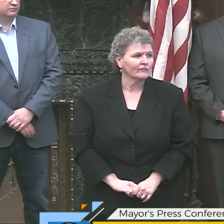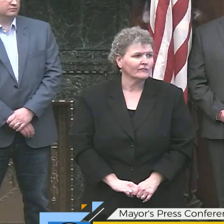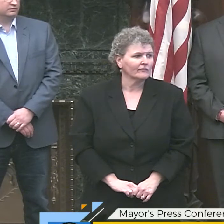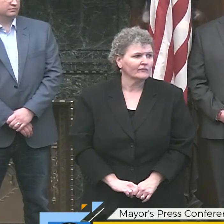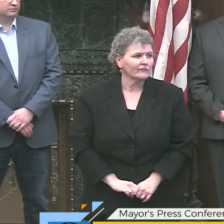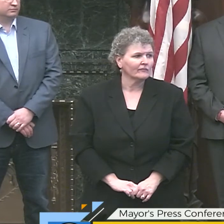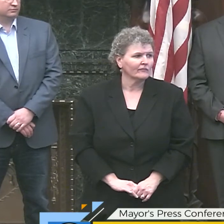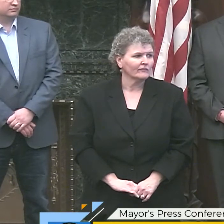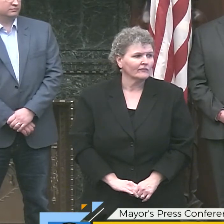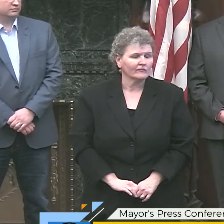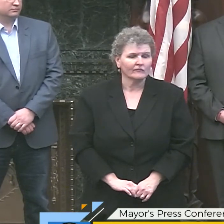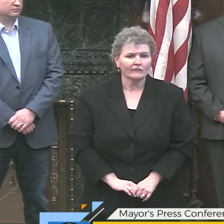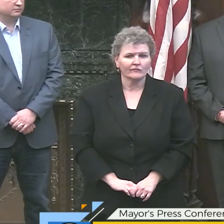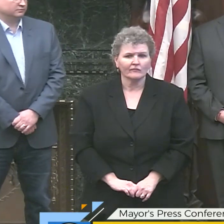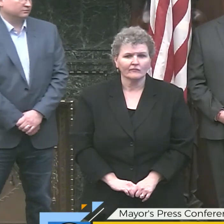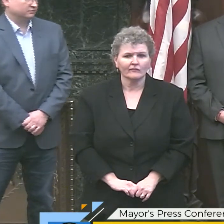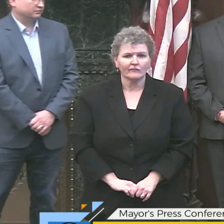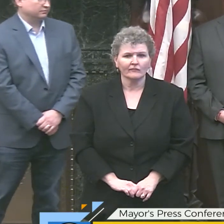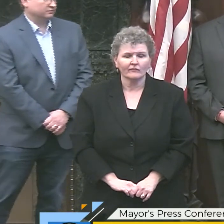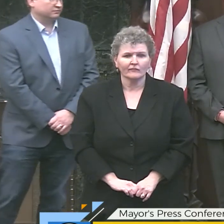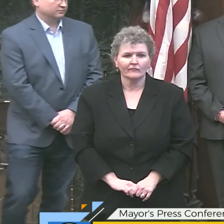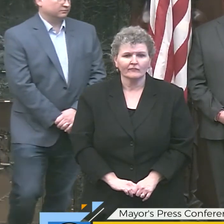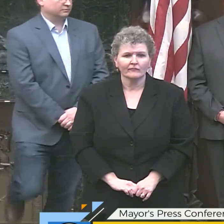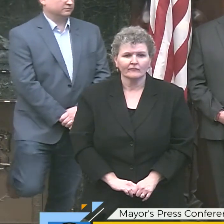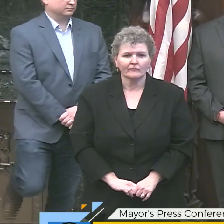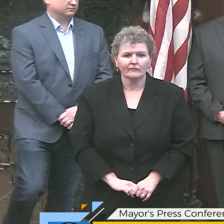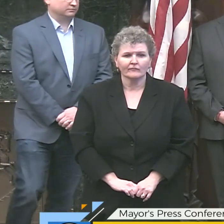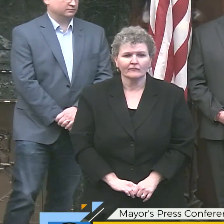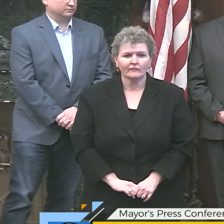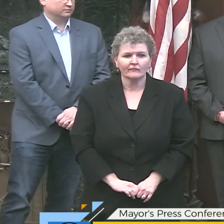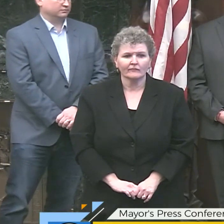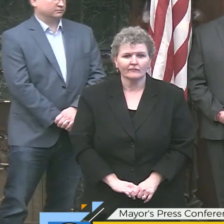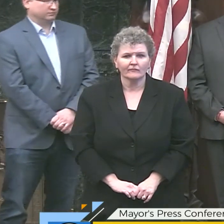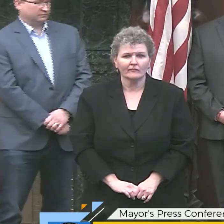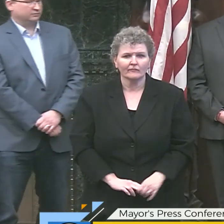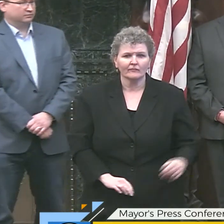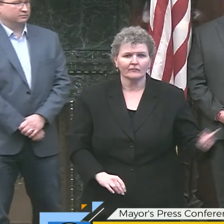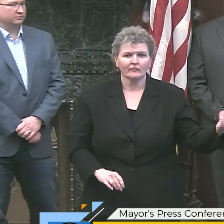ven conveniente. Y Armando, una última pregunta, one last question.